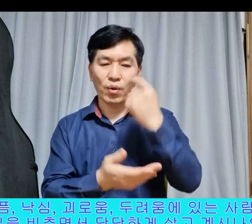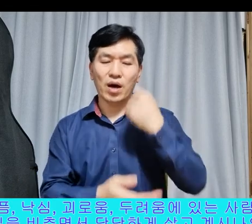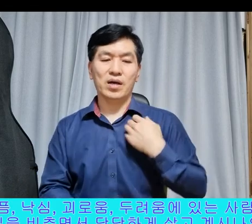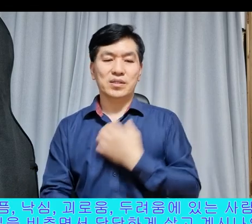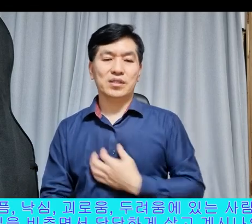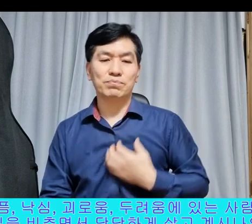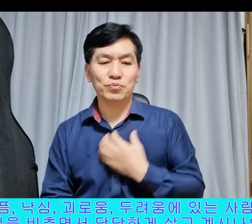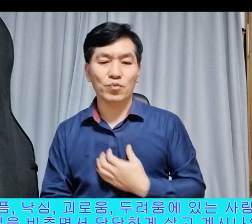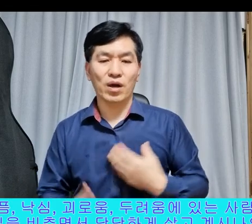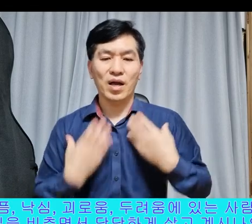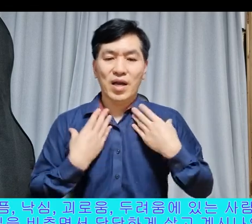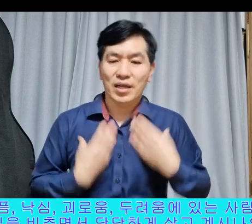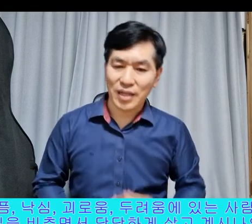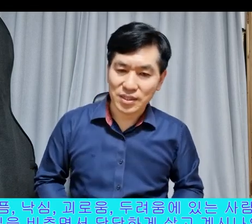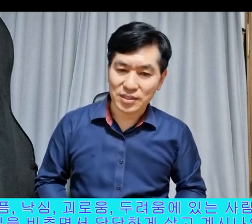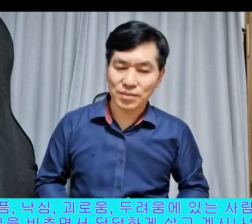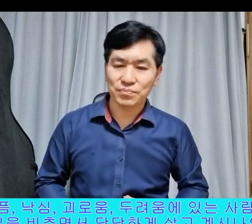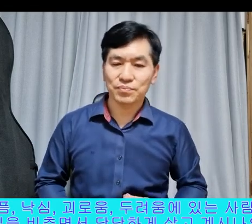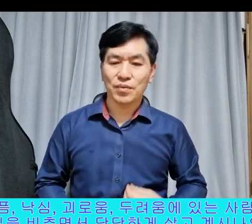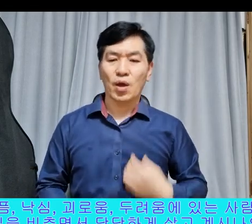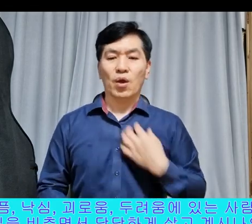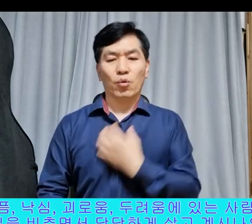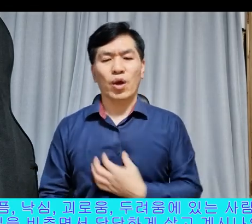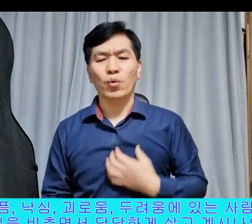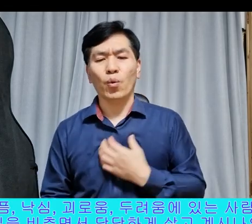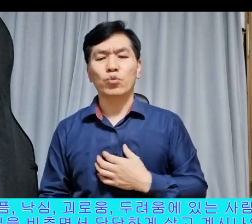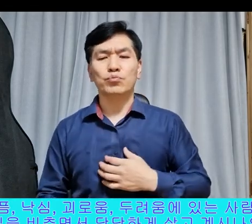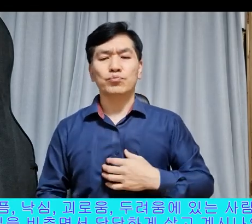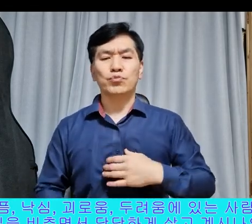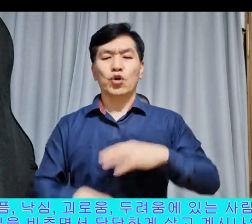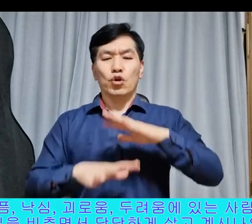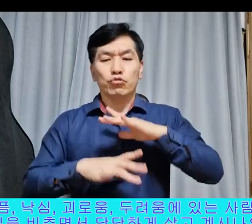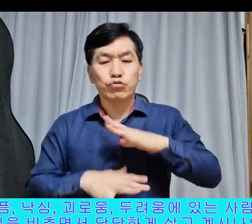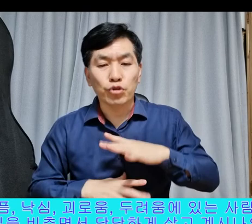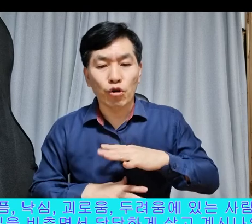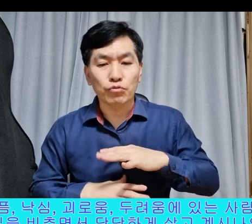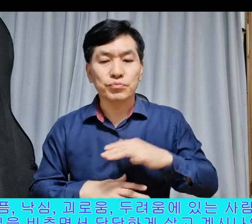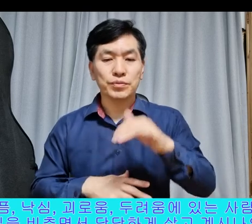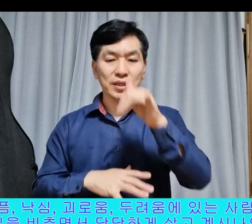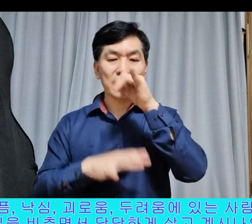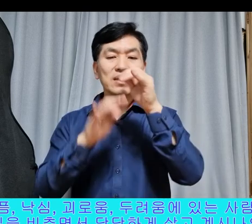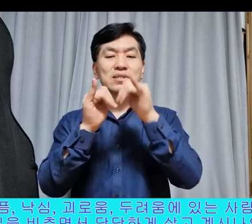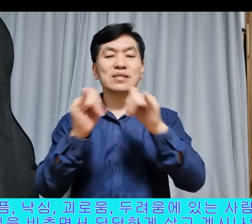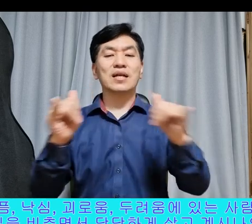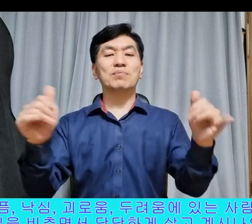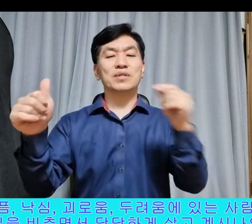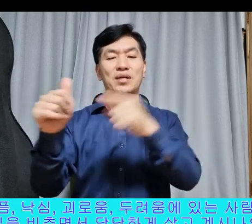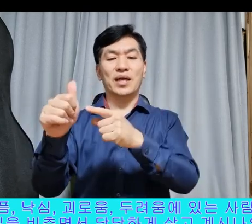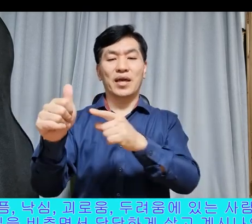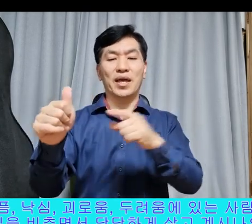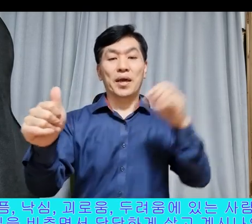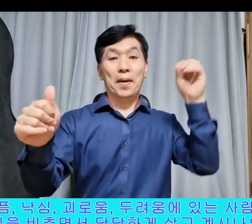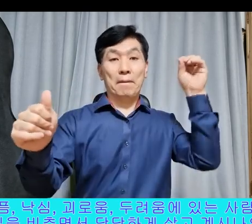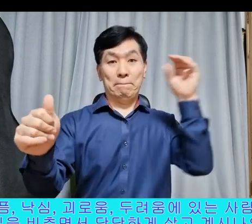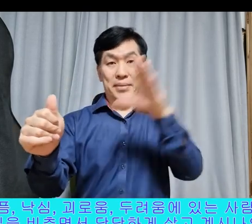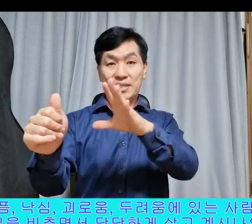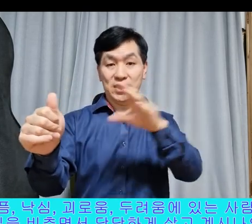죄와 슬픔과 낙심, 괴로움, 두려움 있는 사람들에게